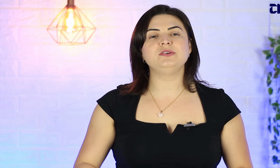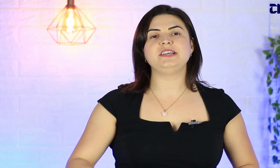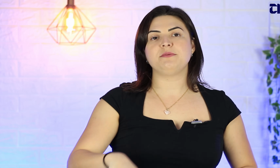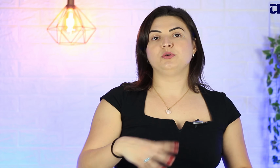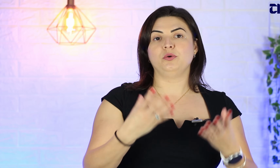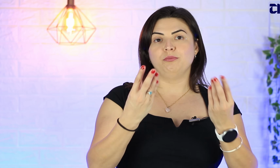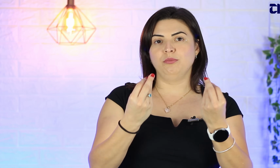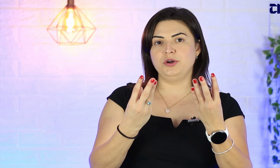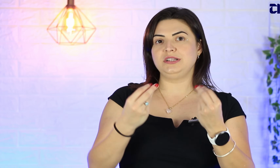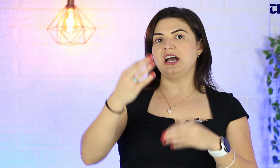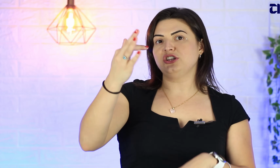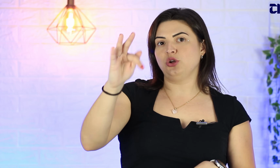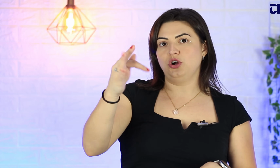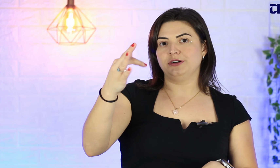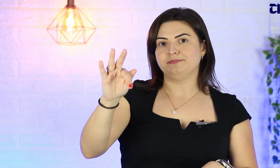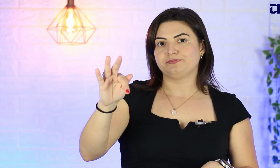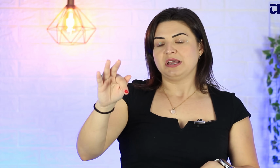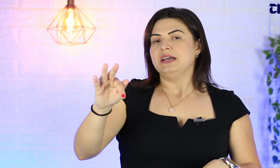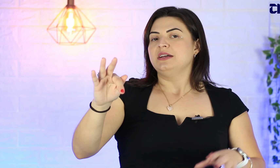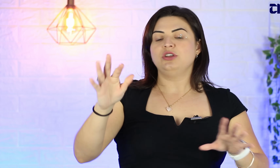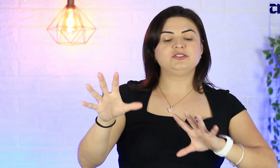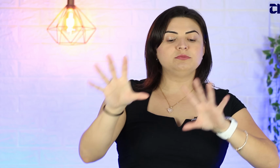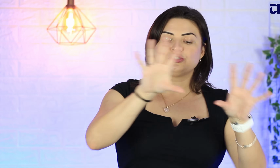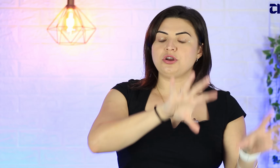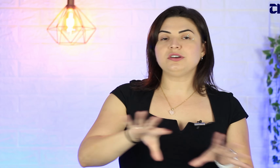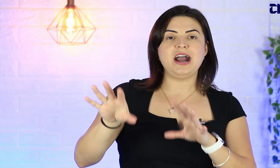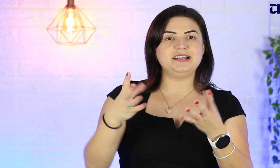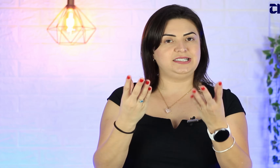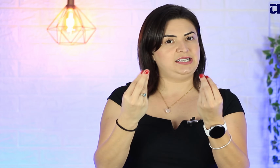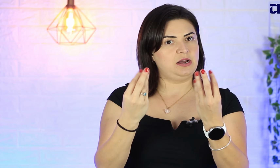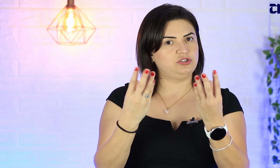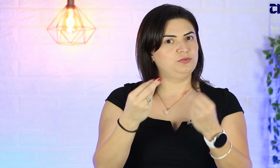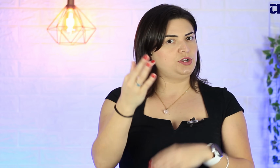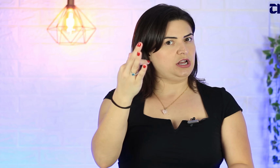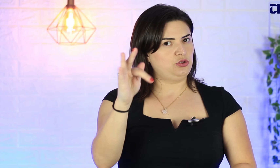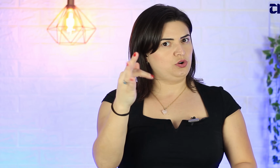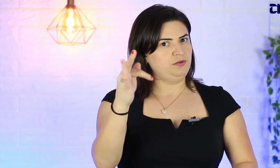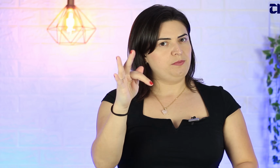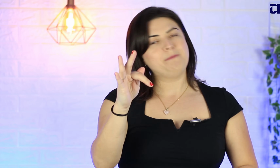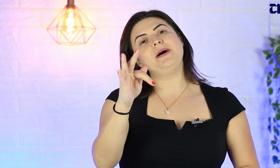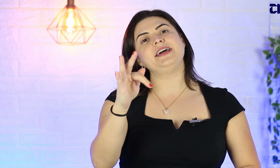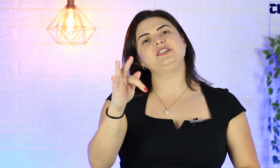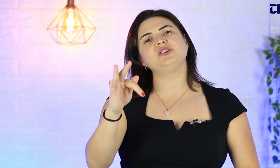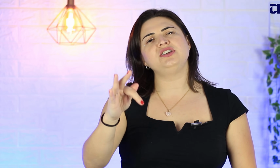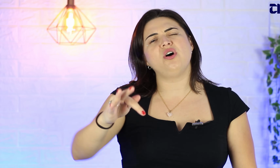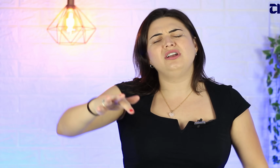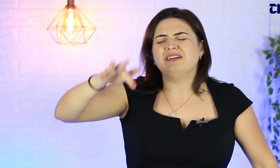por um exemplo, muita dor. Nós vamos trocar esse sinal de muita dor para isso aqui, olha.